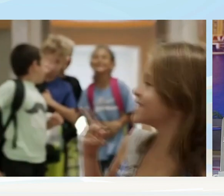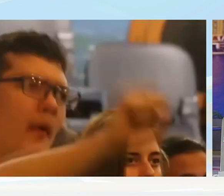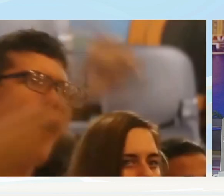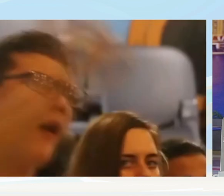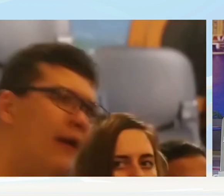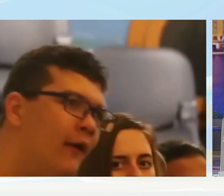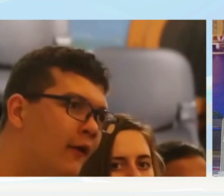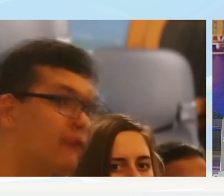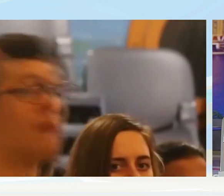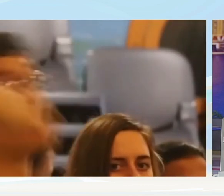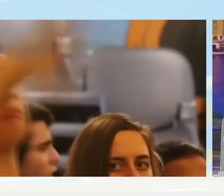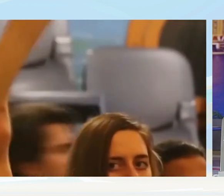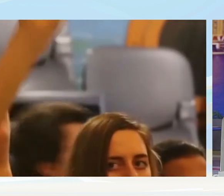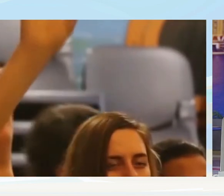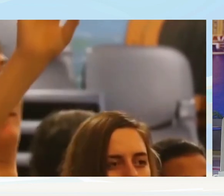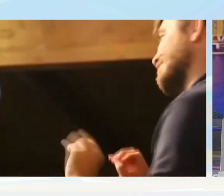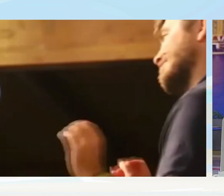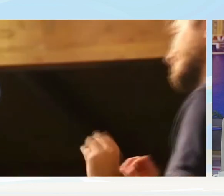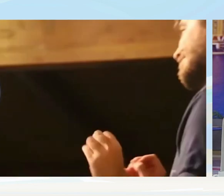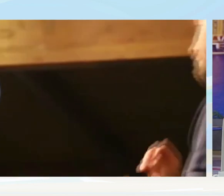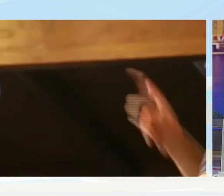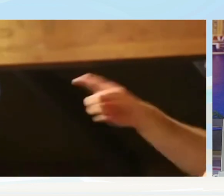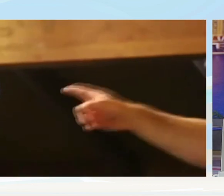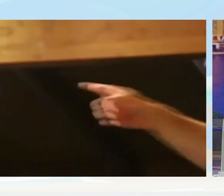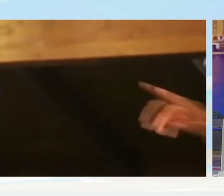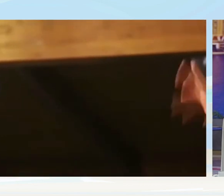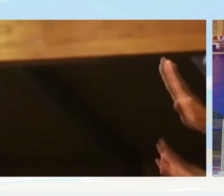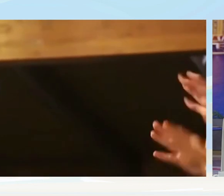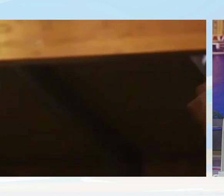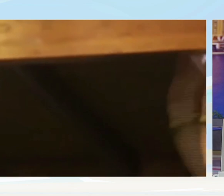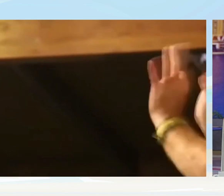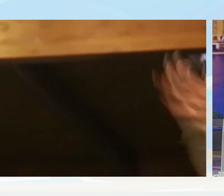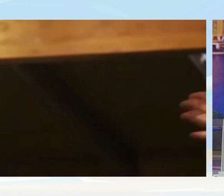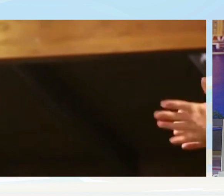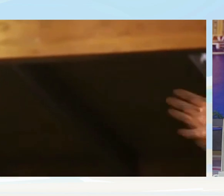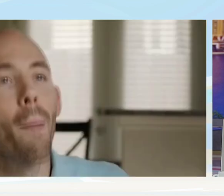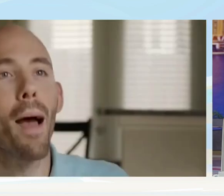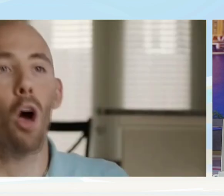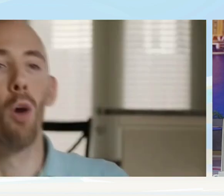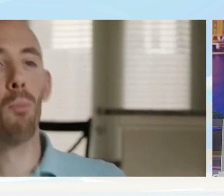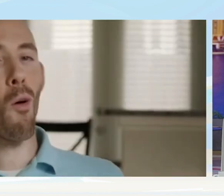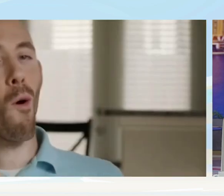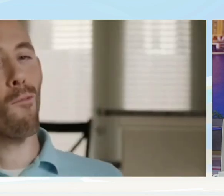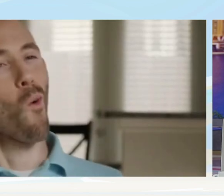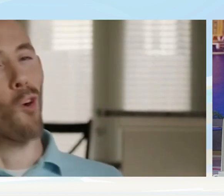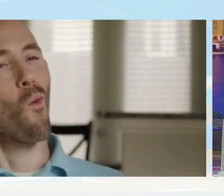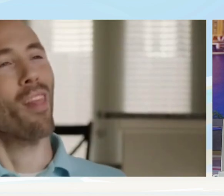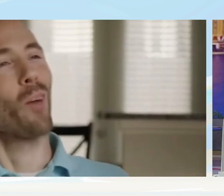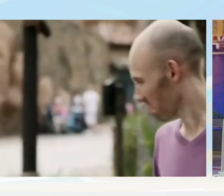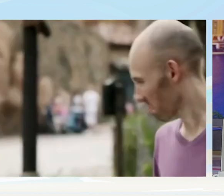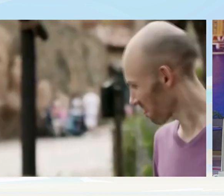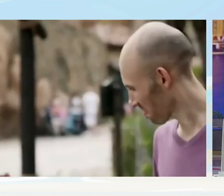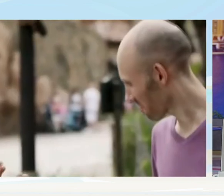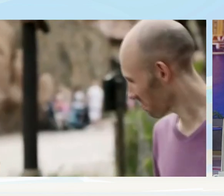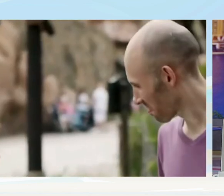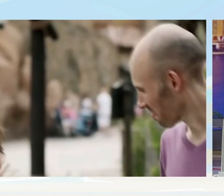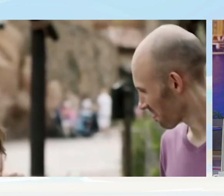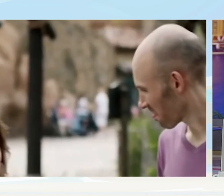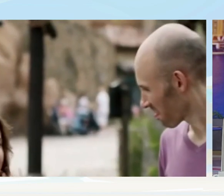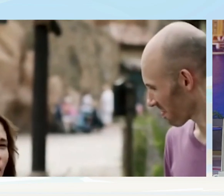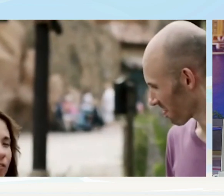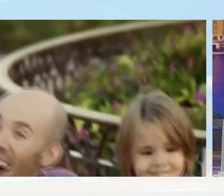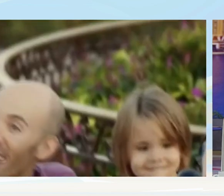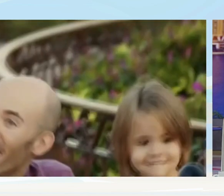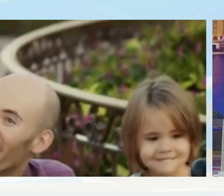العقاري مثلا او يعمل اي حاجه يقول له احنا عايزين من حضرتك تجيب محامي والمحكمه